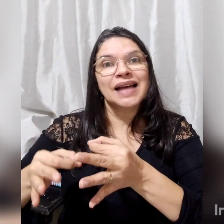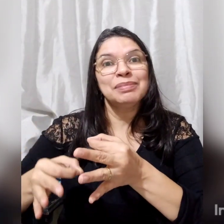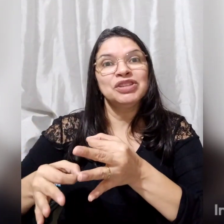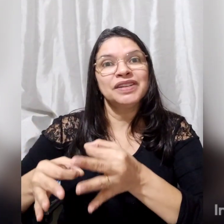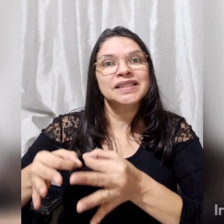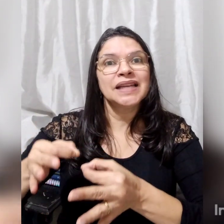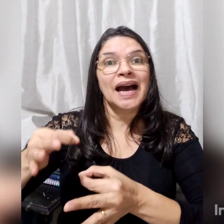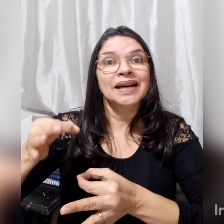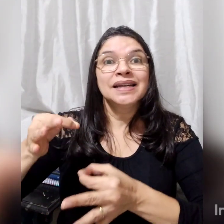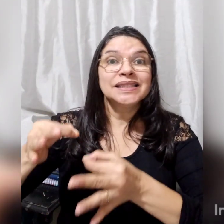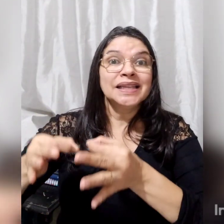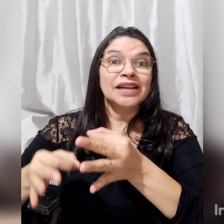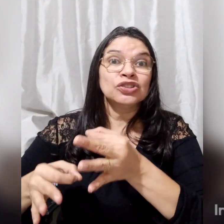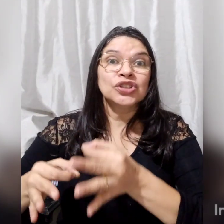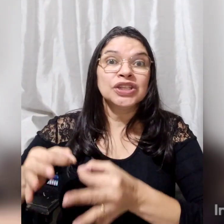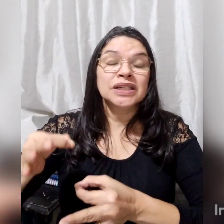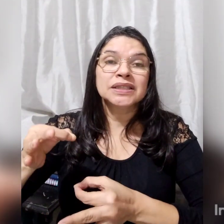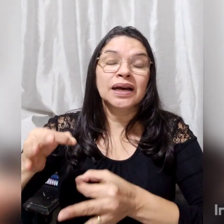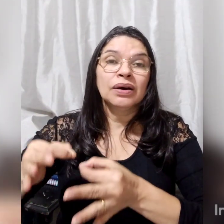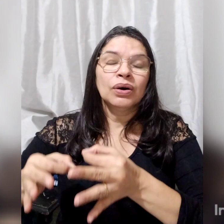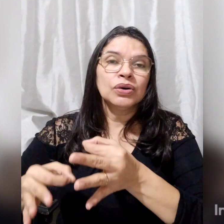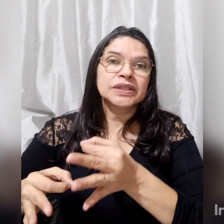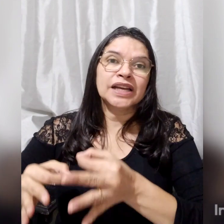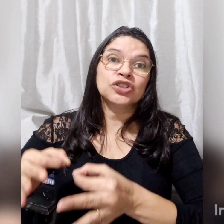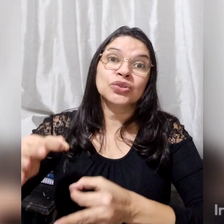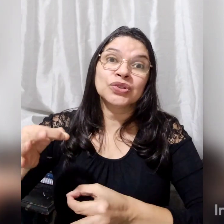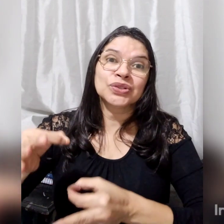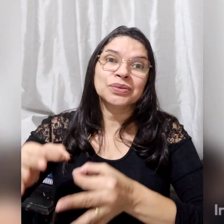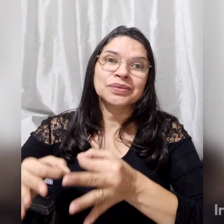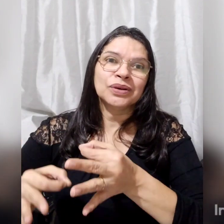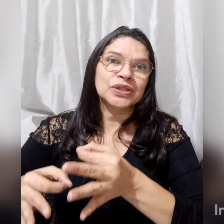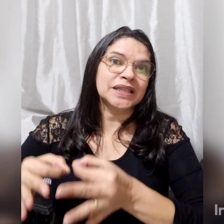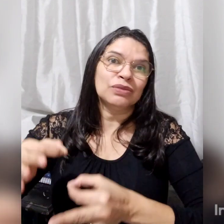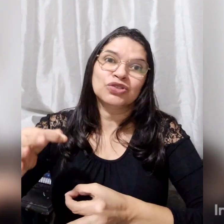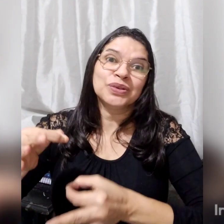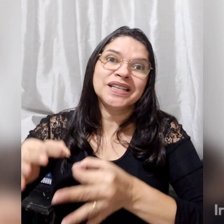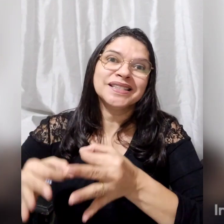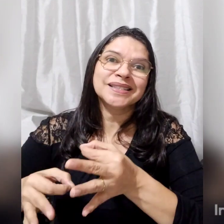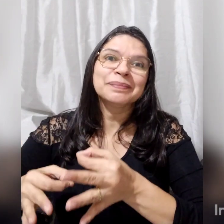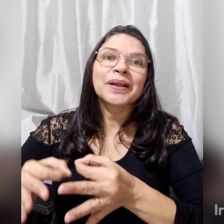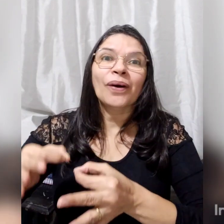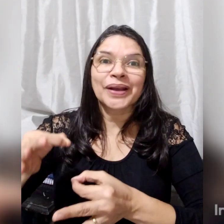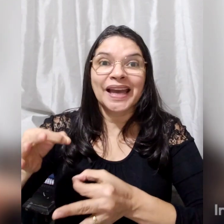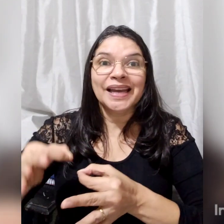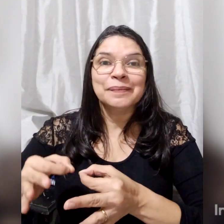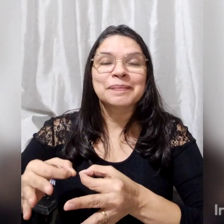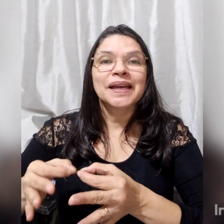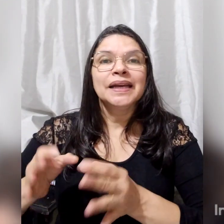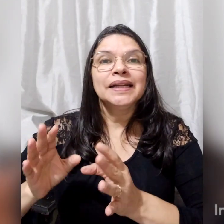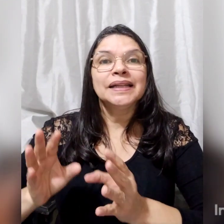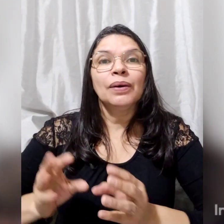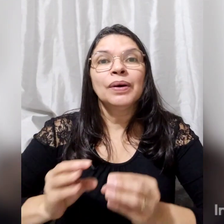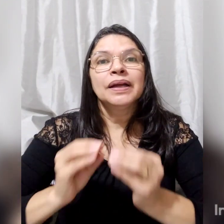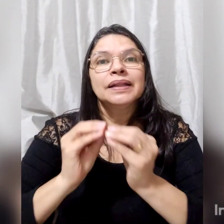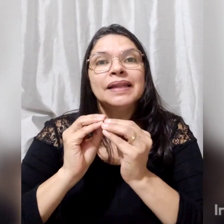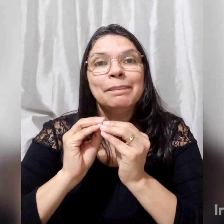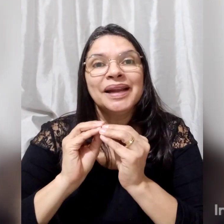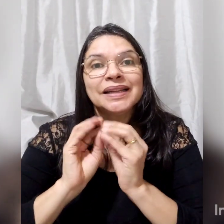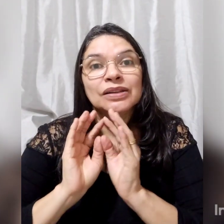sabe diferenciar se é justiça, ou se é justo, ou se é um juiz, ok? Então, dependendo